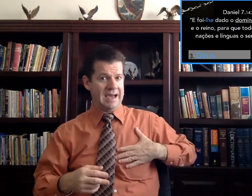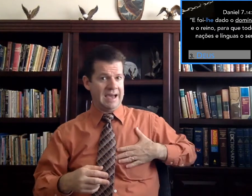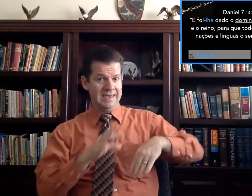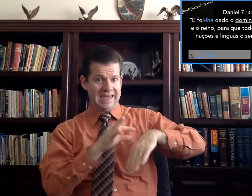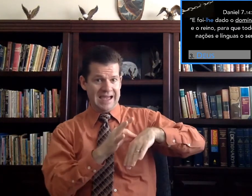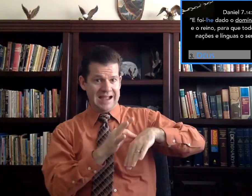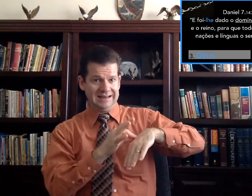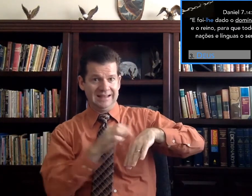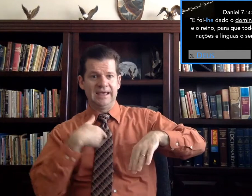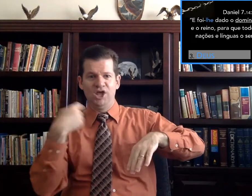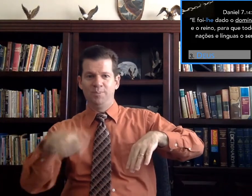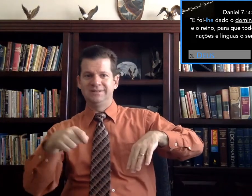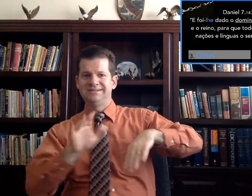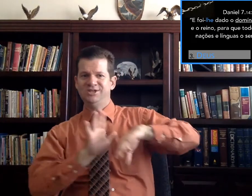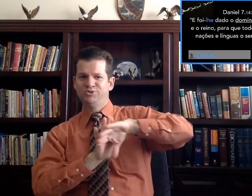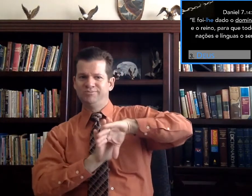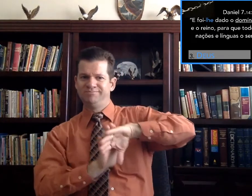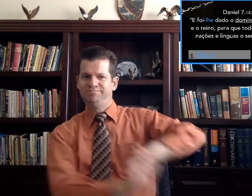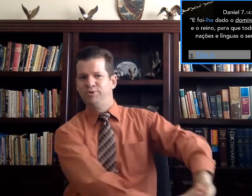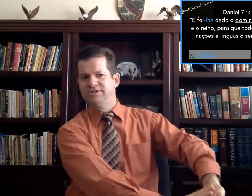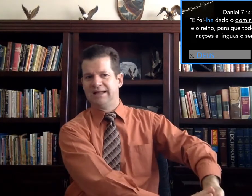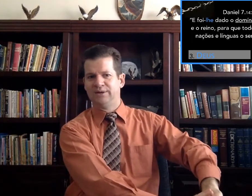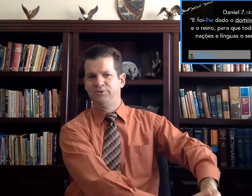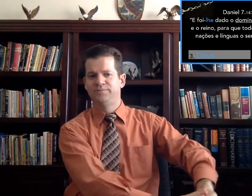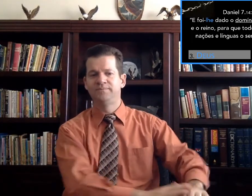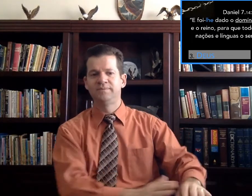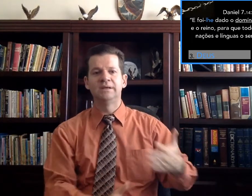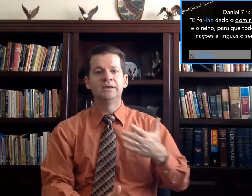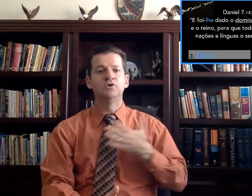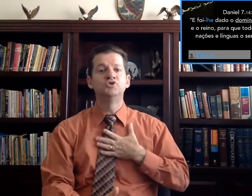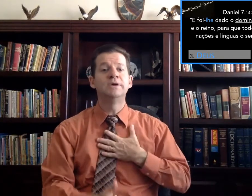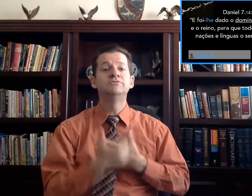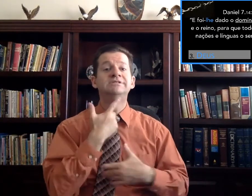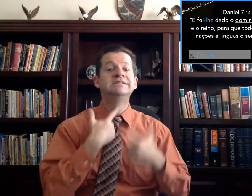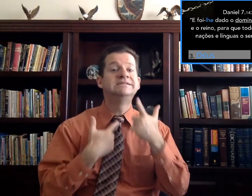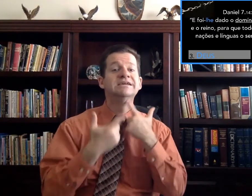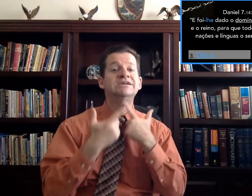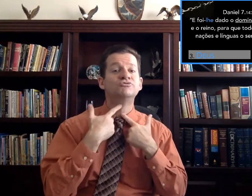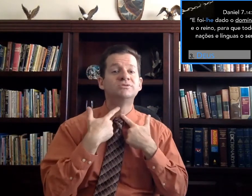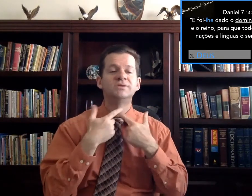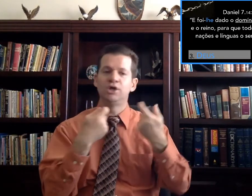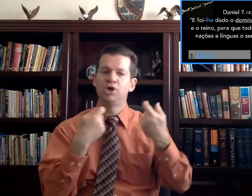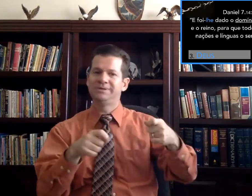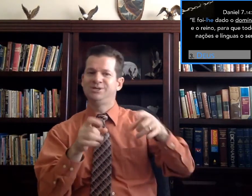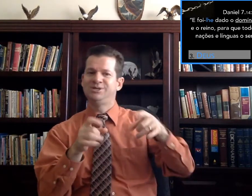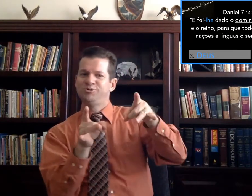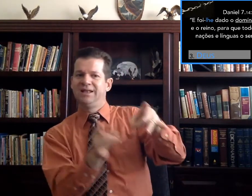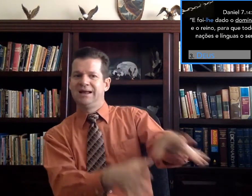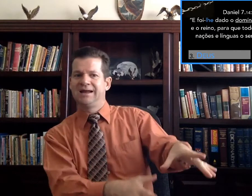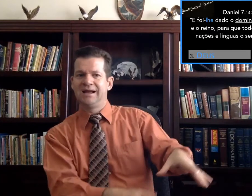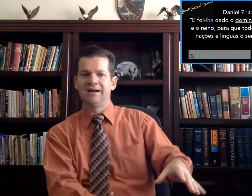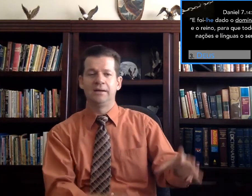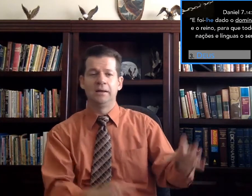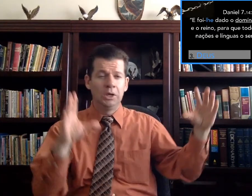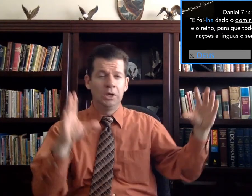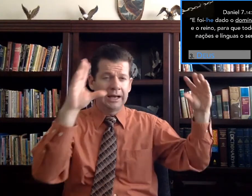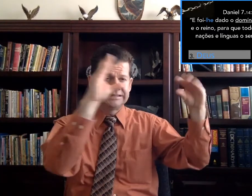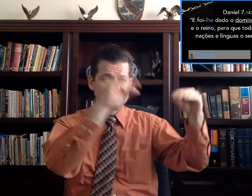minha carne eu preciso pôr de lado. Os meus desejos eu preciso largar. As